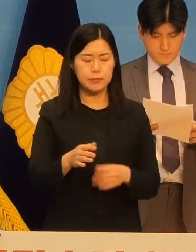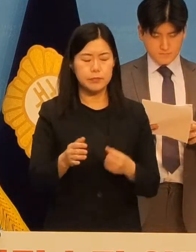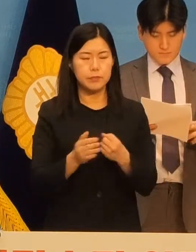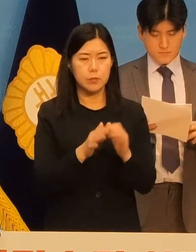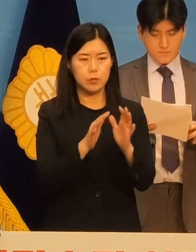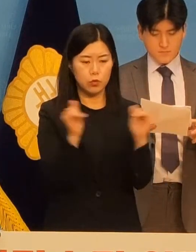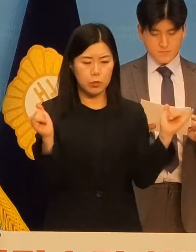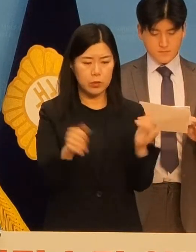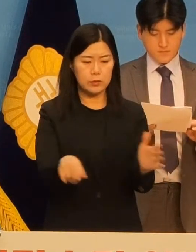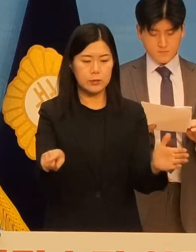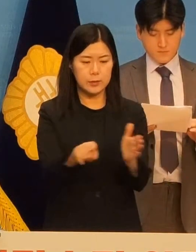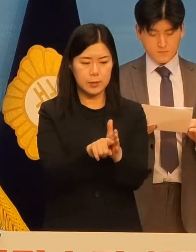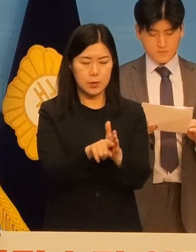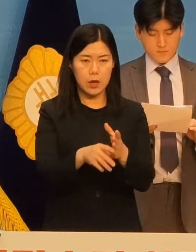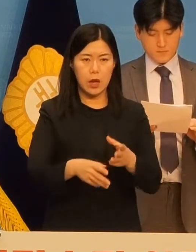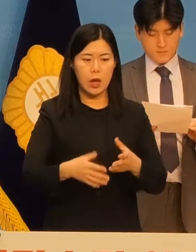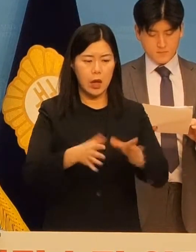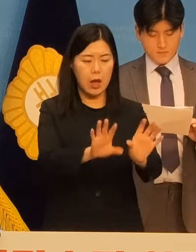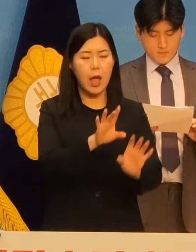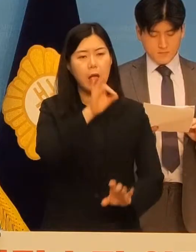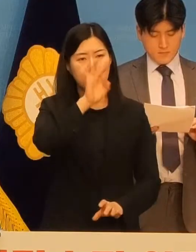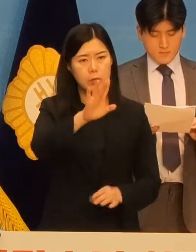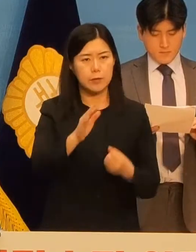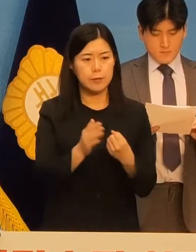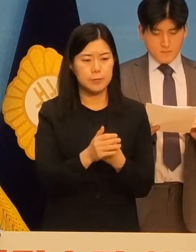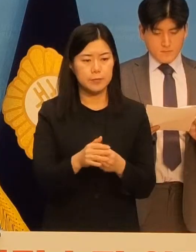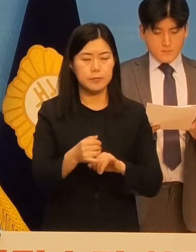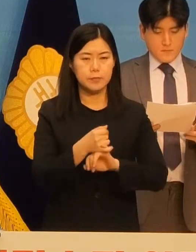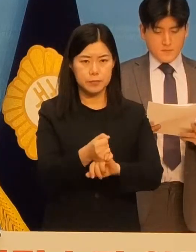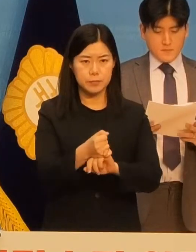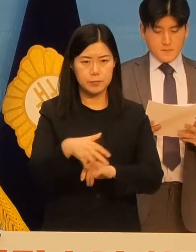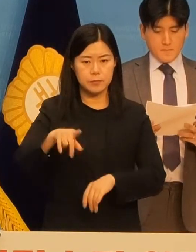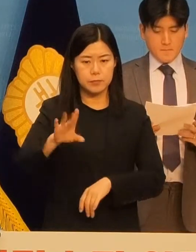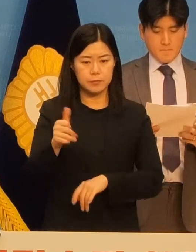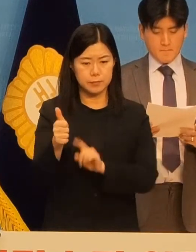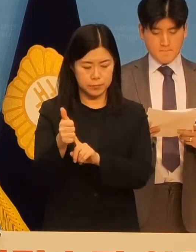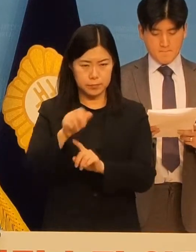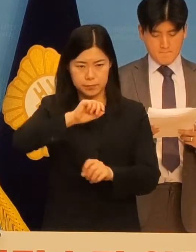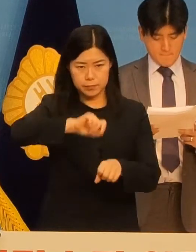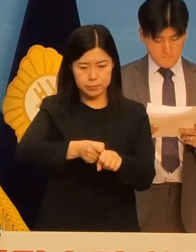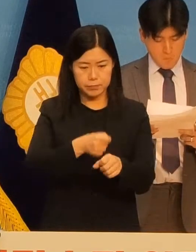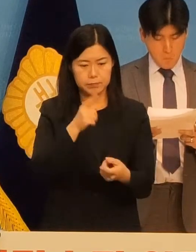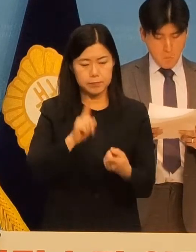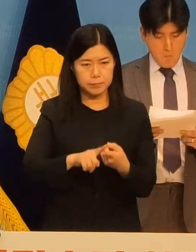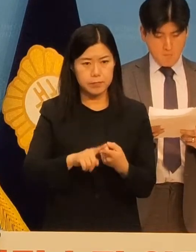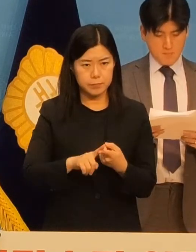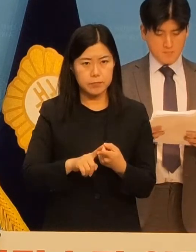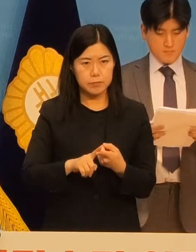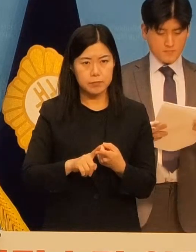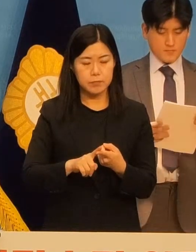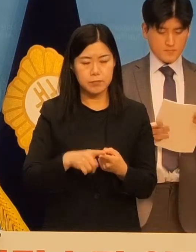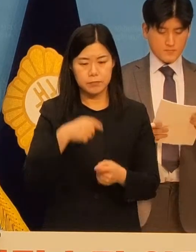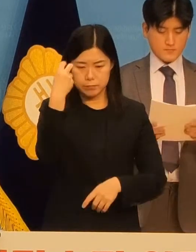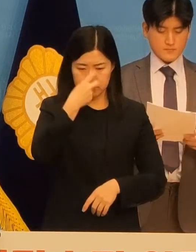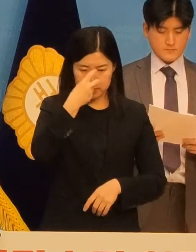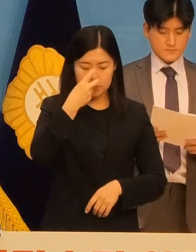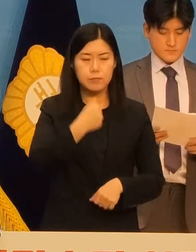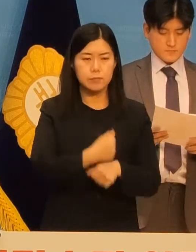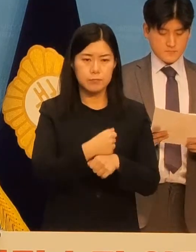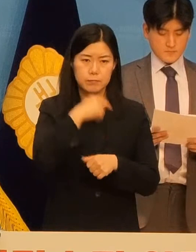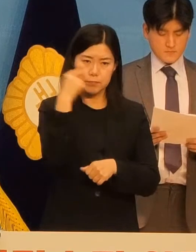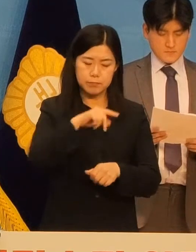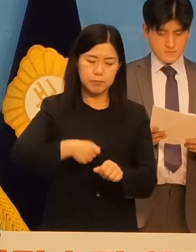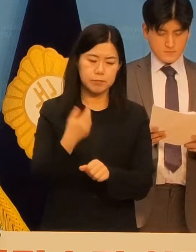신뢰를 더욱 붕괴시킬 일이 없도록 피고발인 장동혁의 혐의에 대해 철저히 수사하고 엄중히 처벌하여